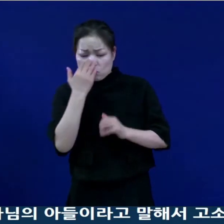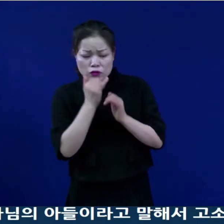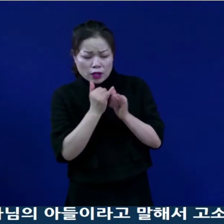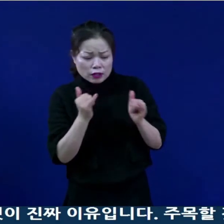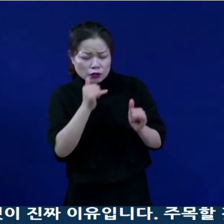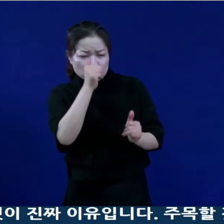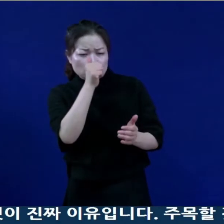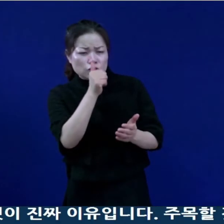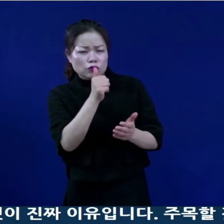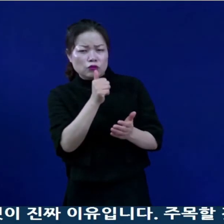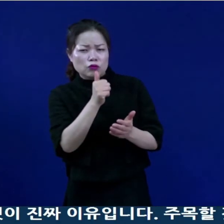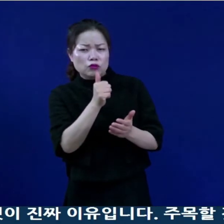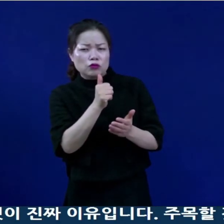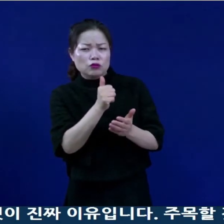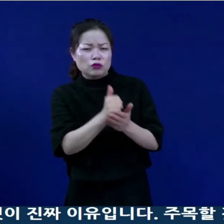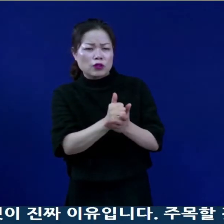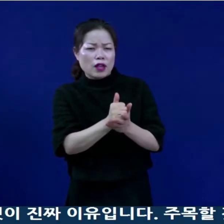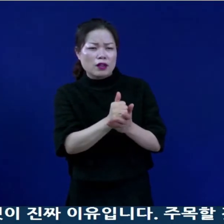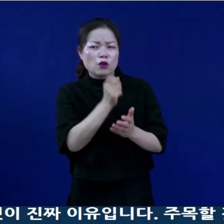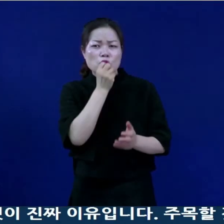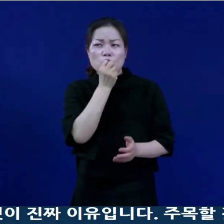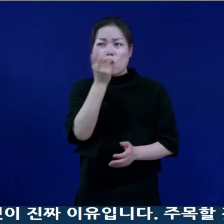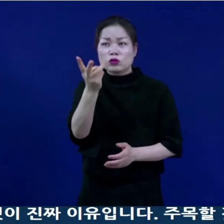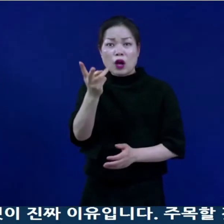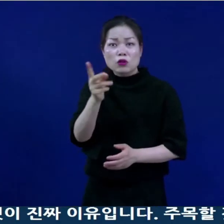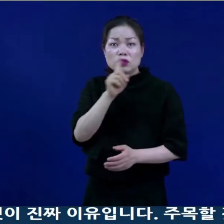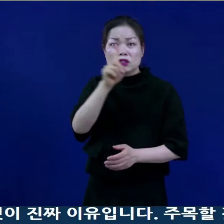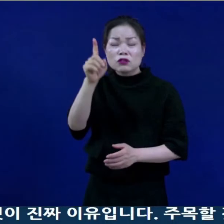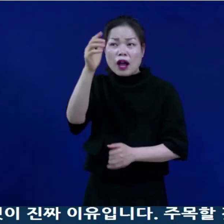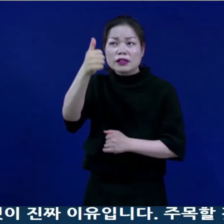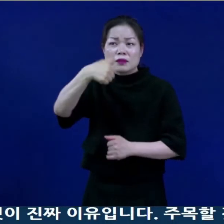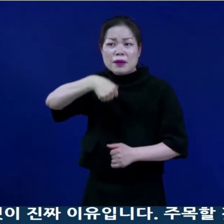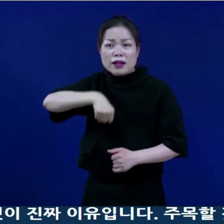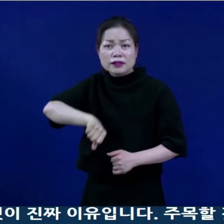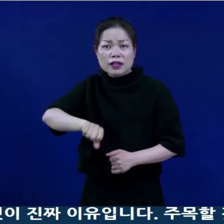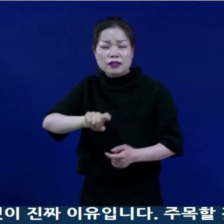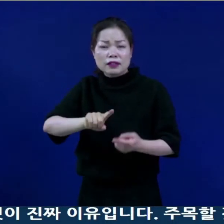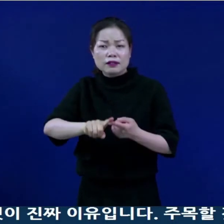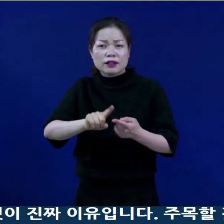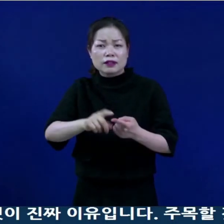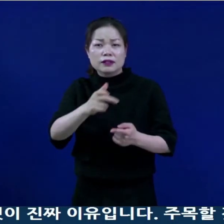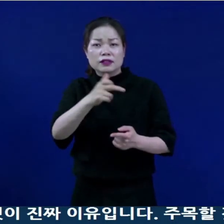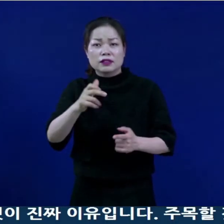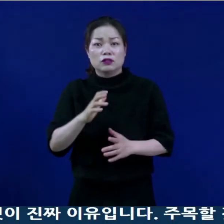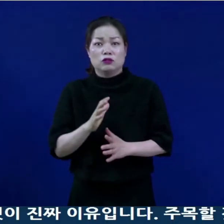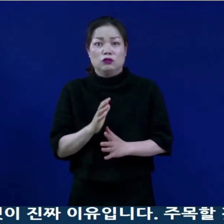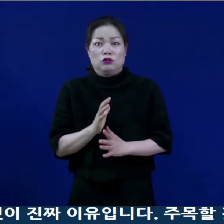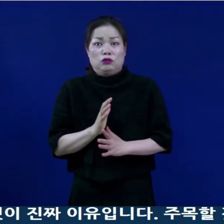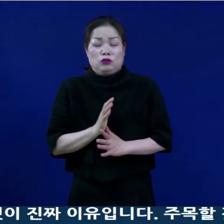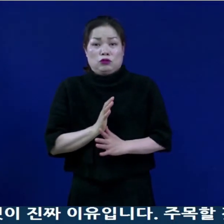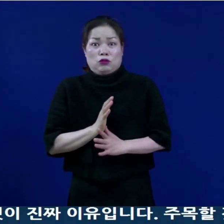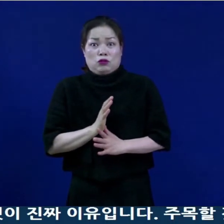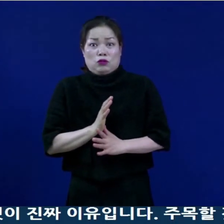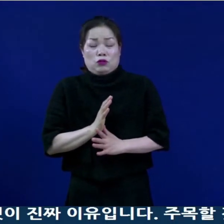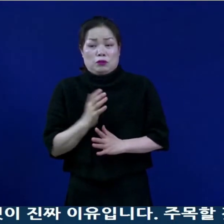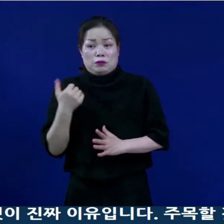지금 죄목으로 고소하고 있는 하나님의 아들이란 말을 듣고 그는 더 큰 두려움에 빠집니다.